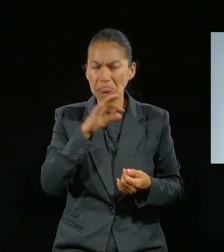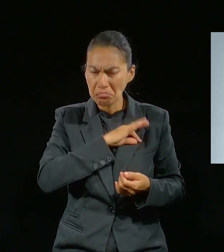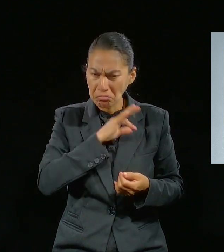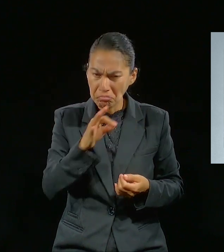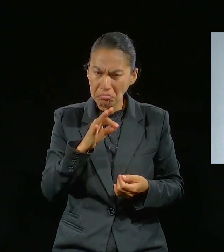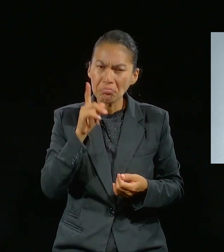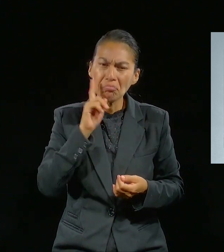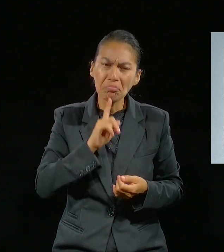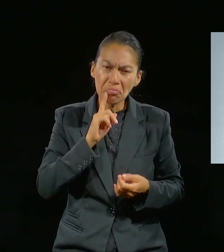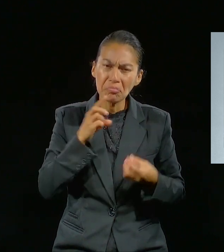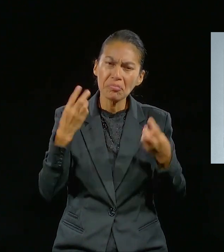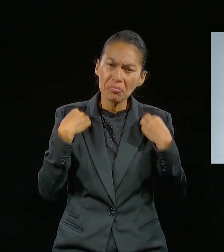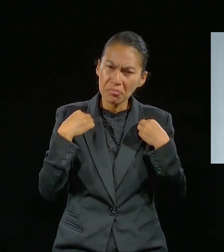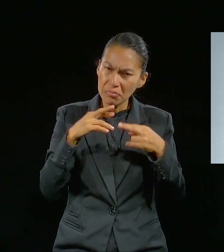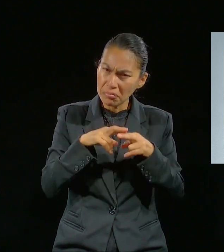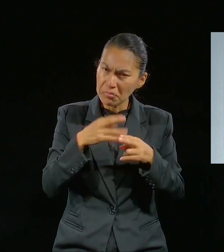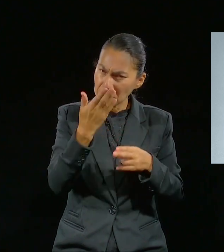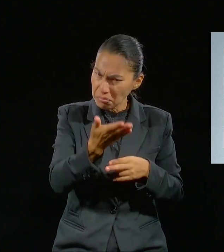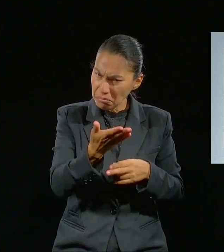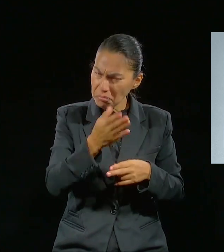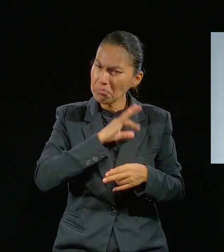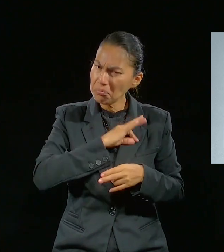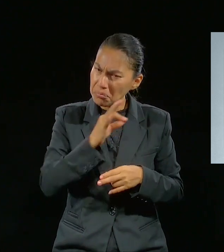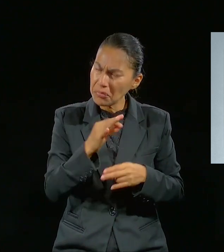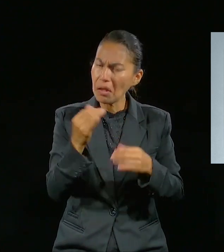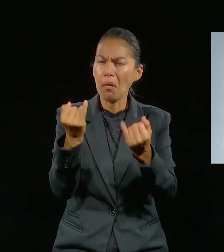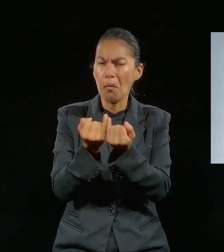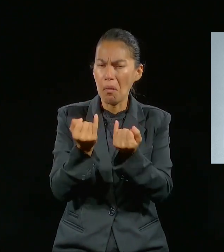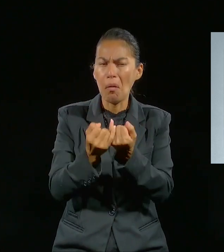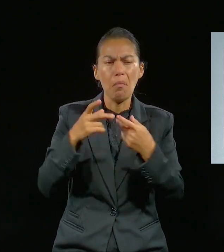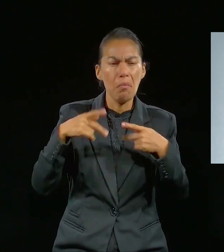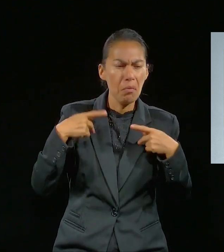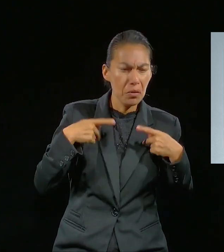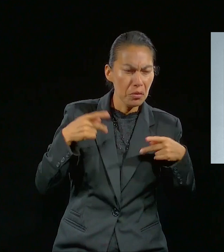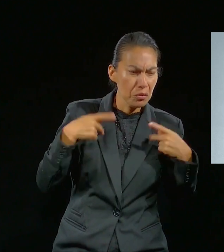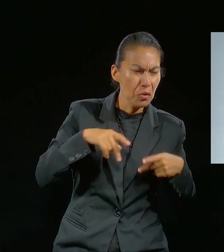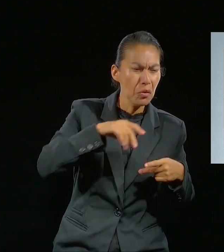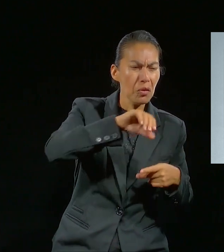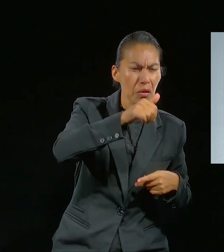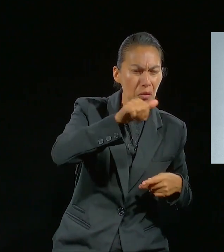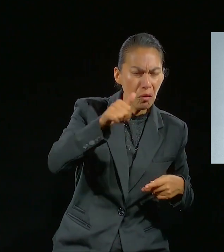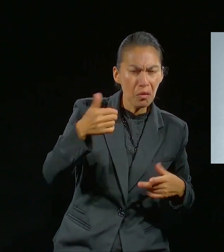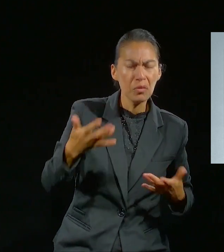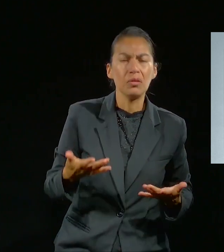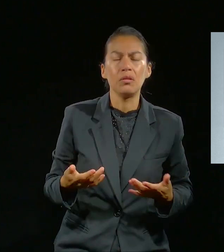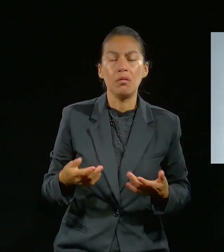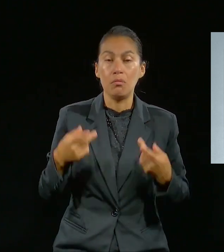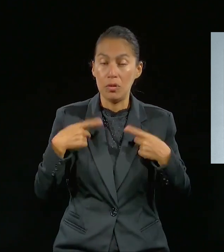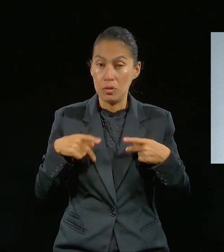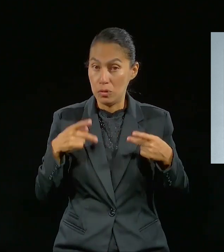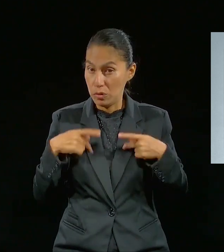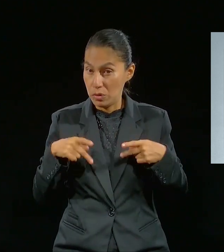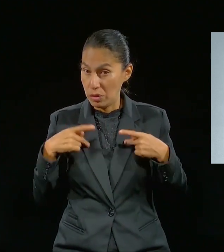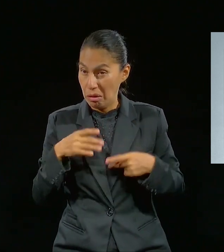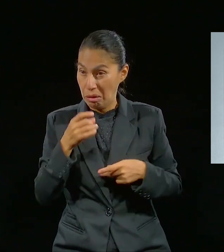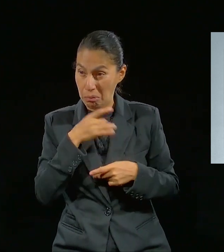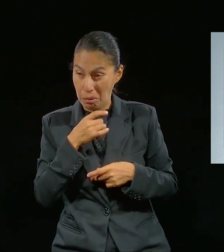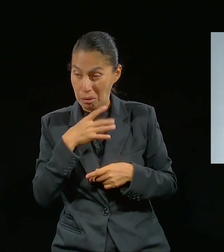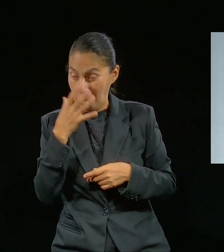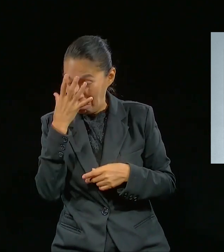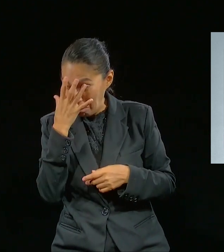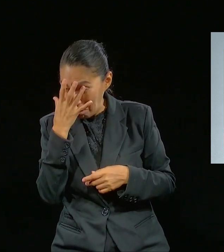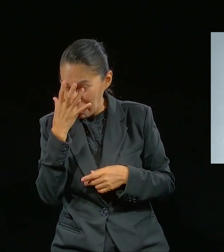hacerlo con todo. Lo hemos escuchado. Ha hecho esos milagros con otras personas, porque nadie será